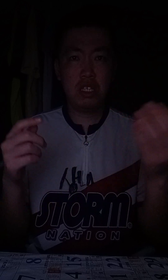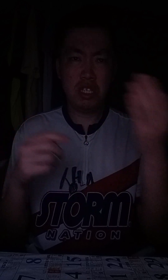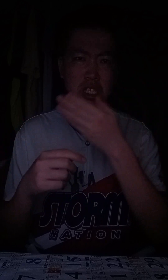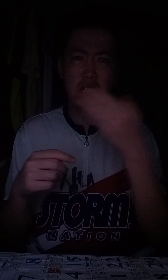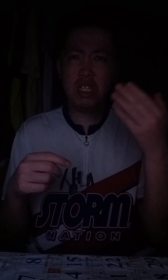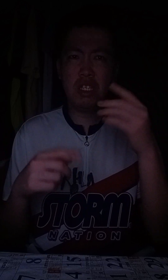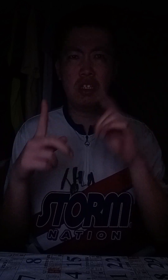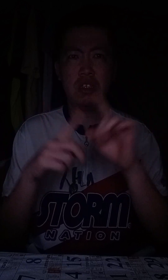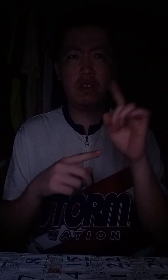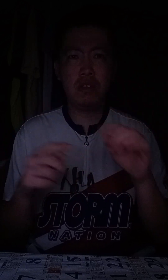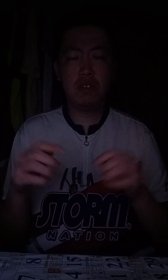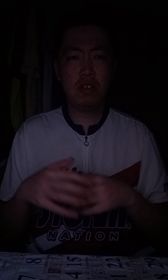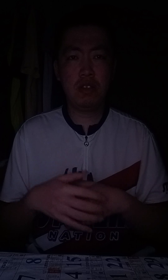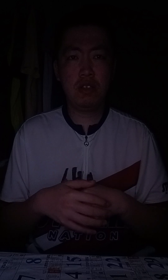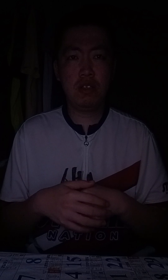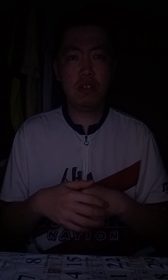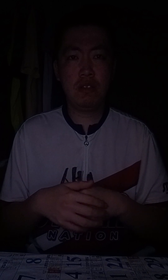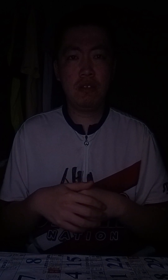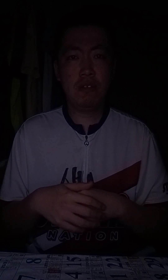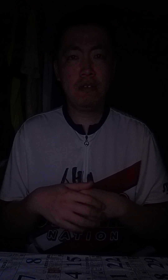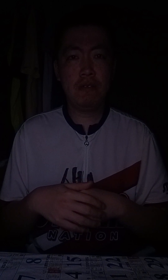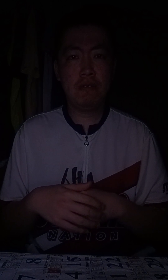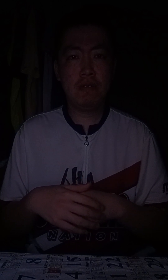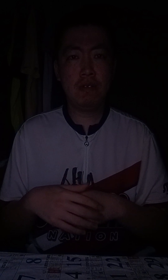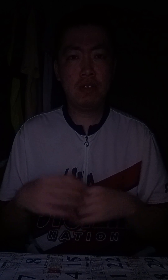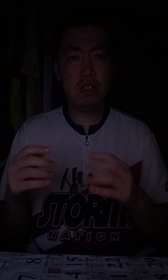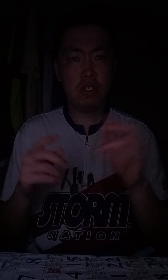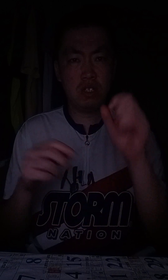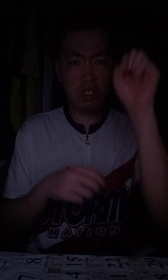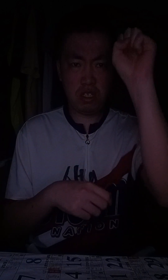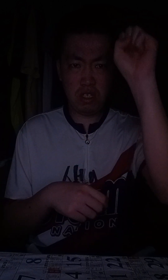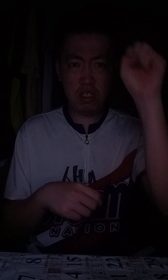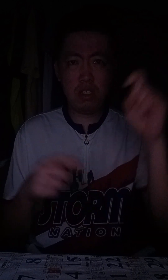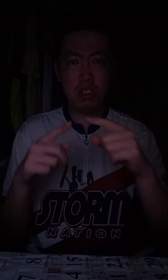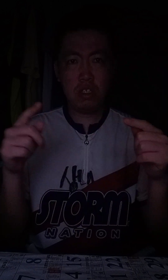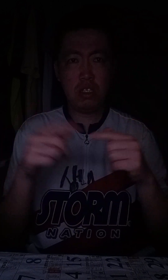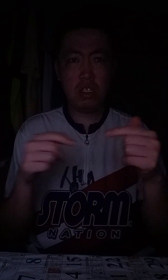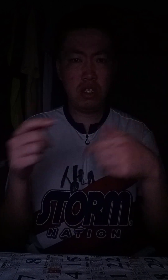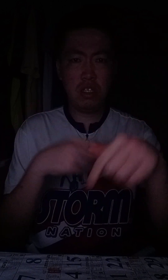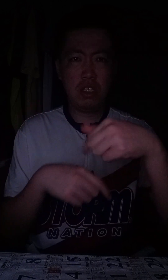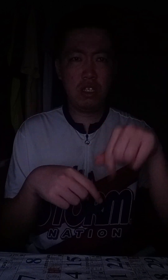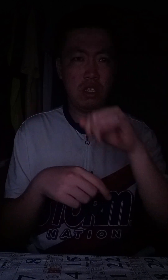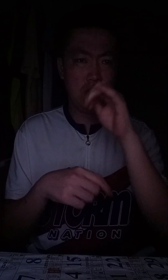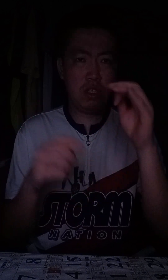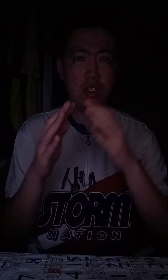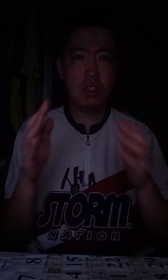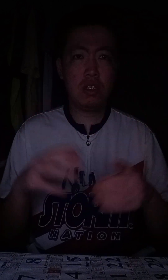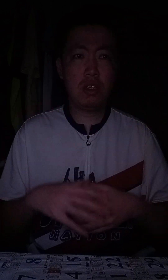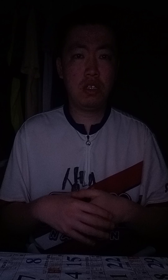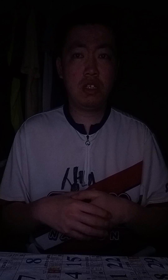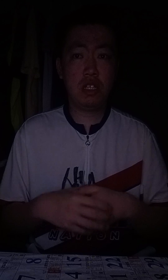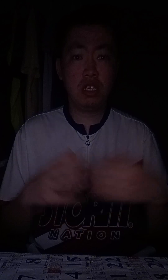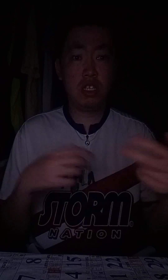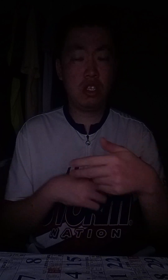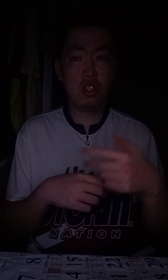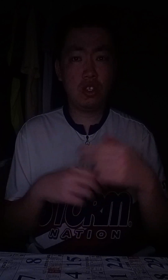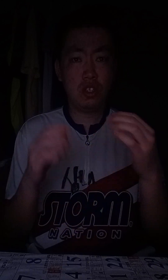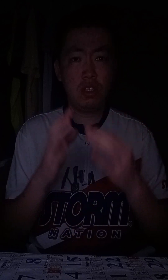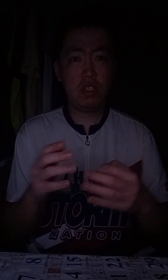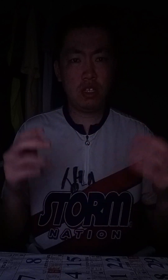변해 있습니다. 이 버스 바닥에는 이처럼 손잡이가 나뒹굴고 있습니다. 달리던 마을버스에서 불이 난